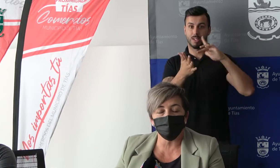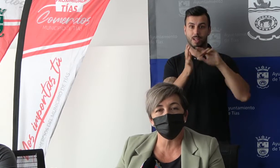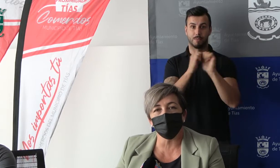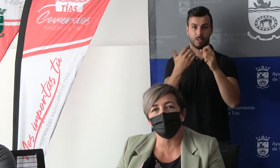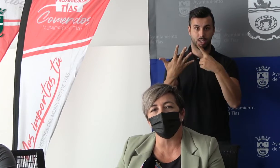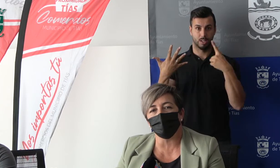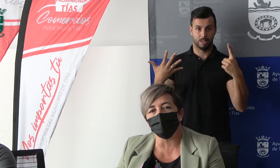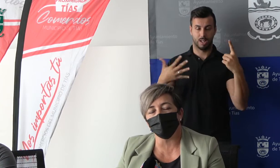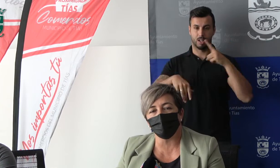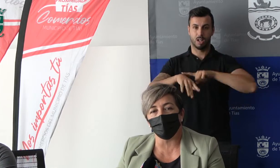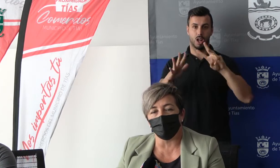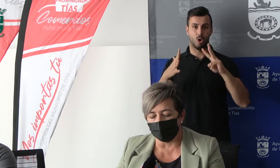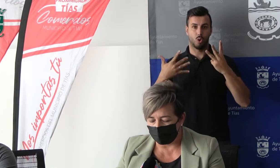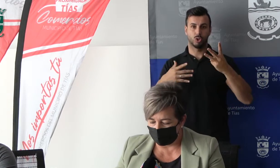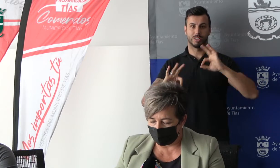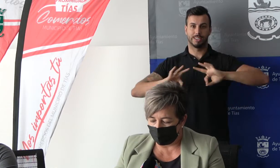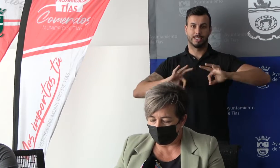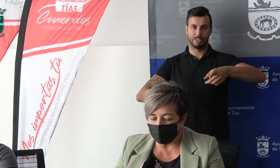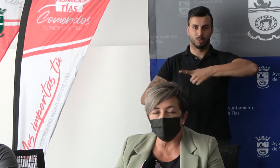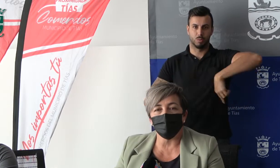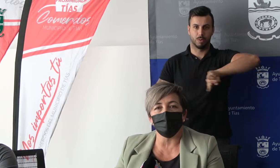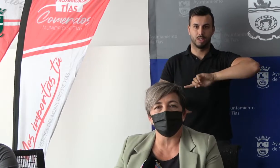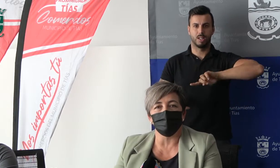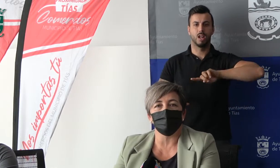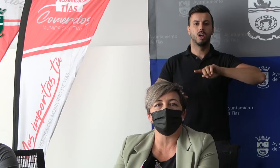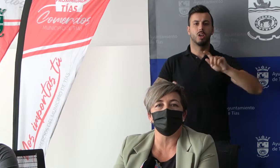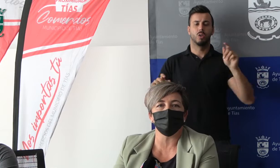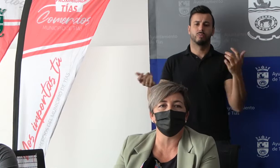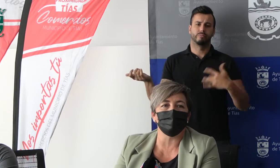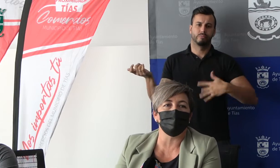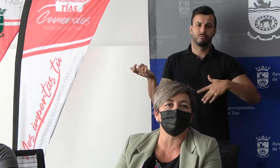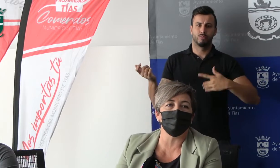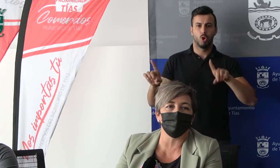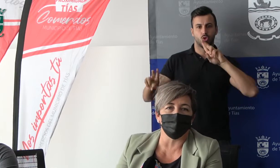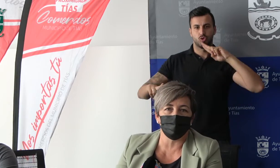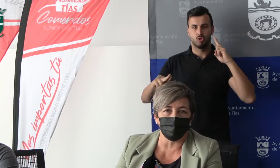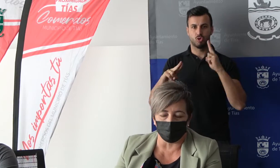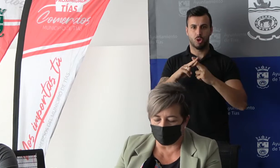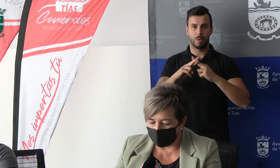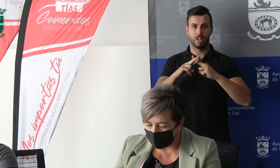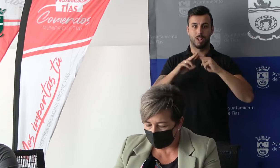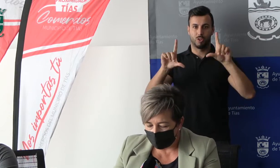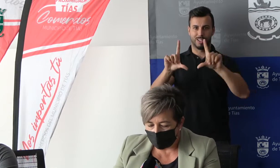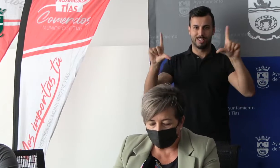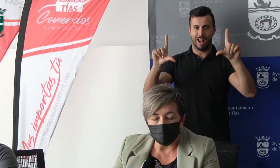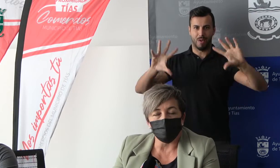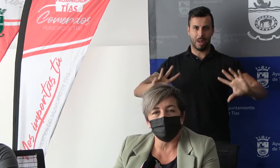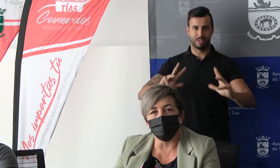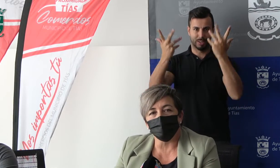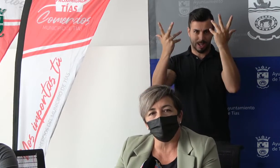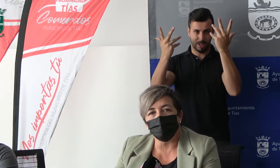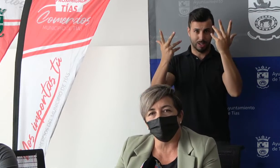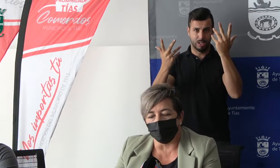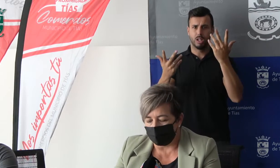a las 8 horas en el Teatro Municipal de TIA. Podrán adquirir las entradas a partir del día 22 de noviembre a través